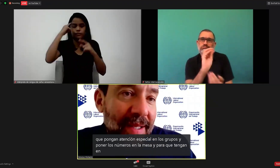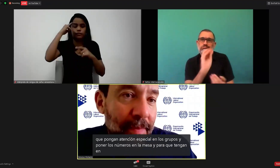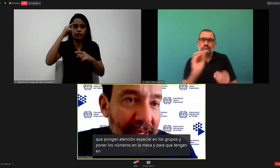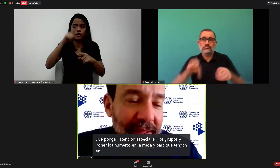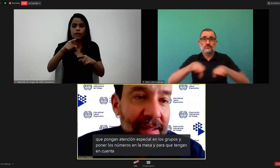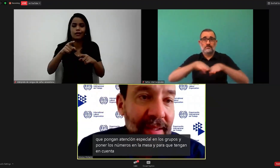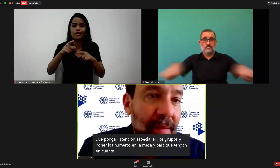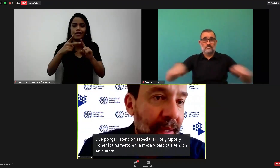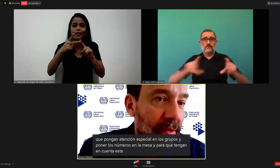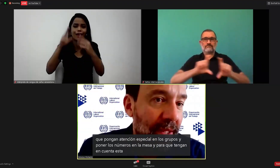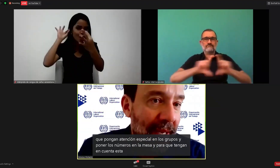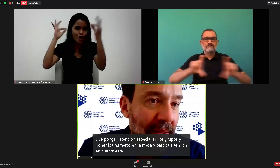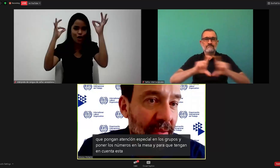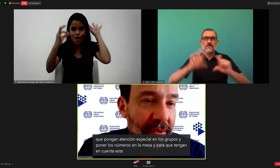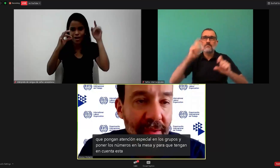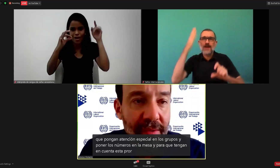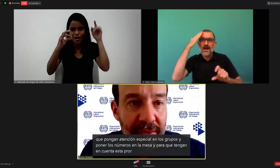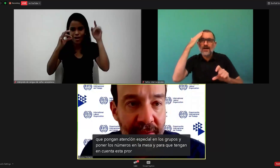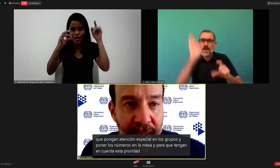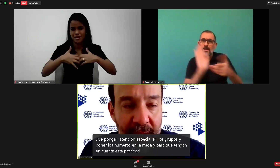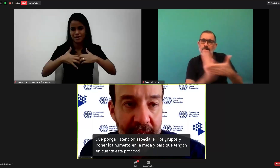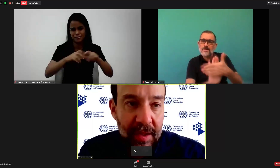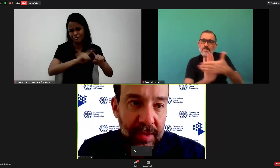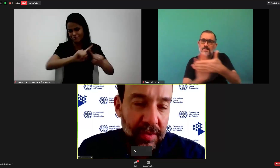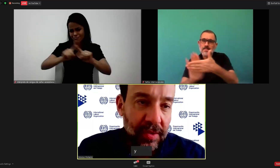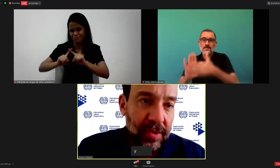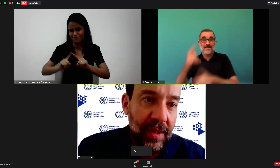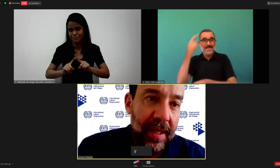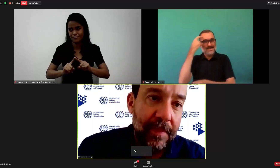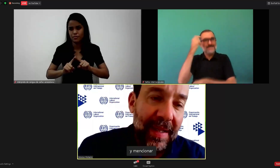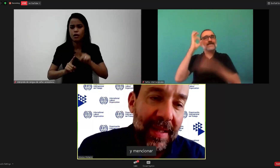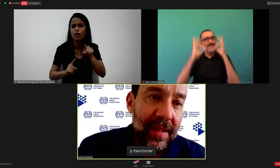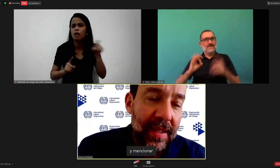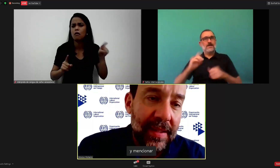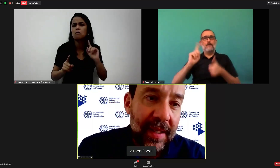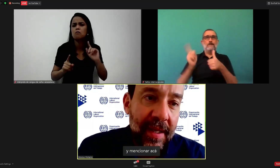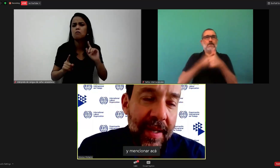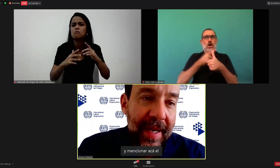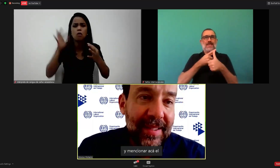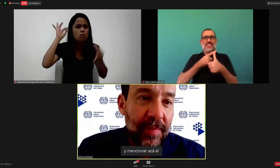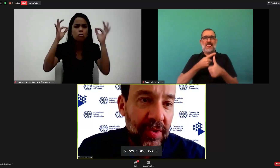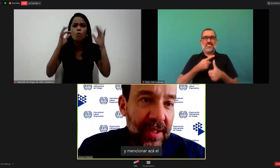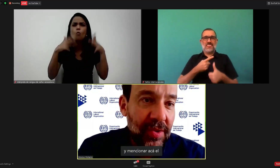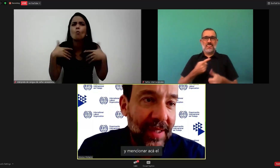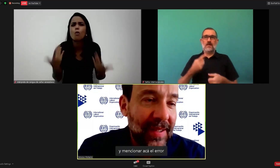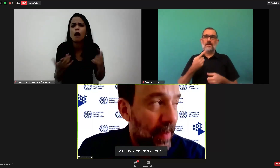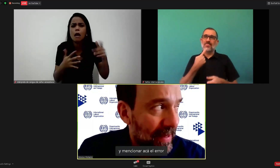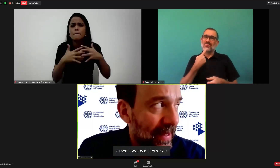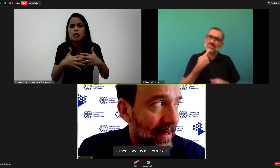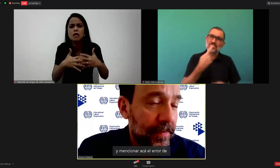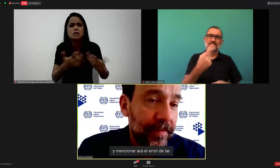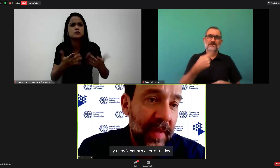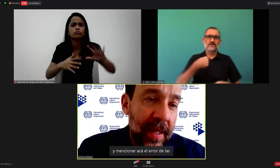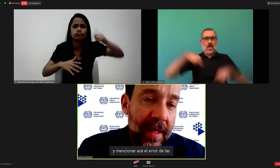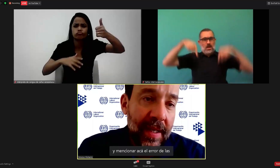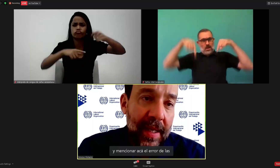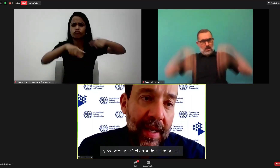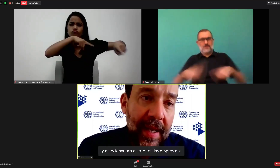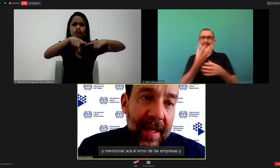rol que tienen las empresas y también los sindicatos, ¿no?, nuestros mandantes, ¿no?, en este proceso. Las